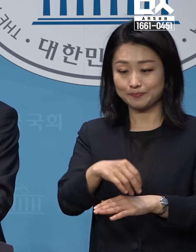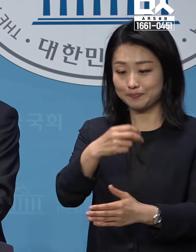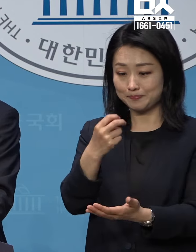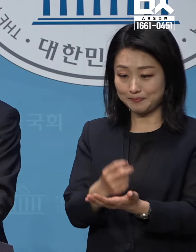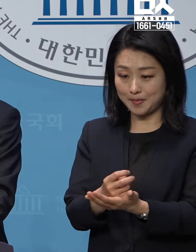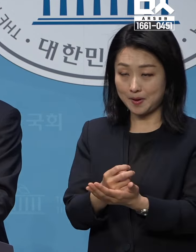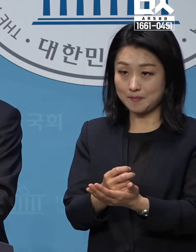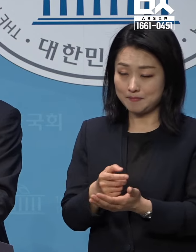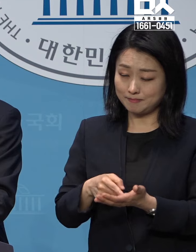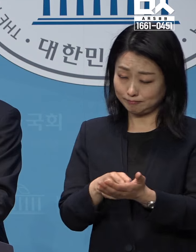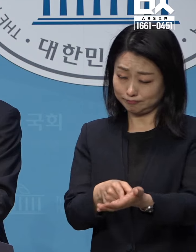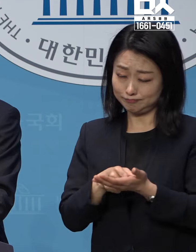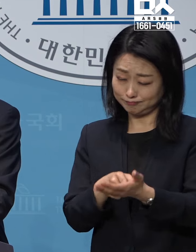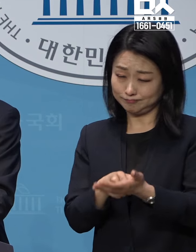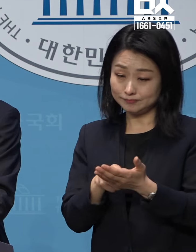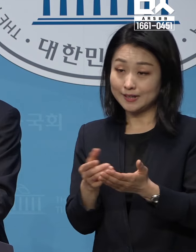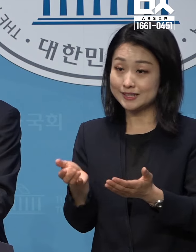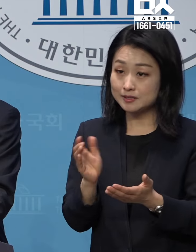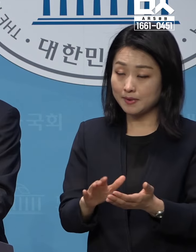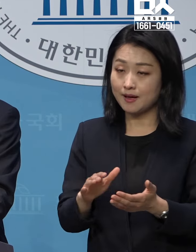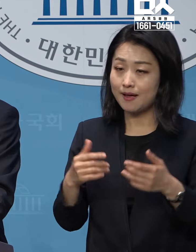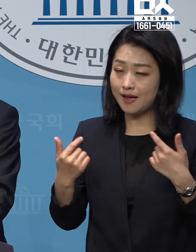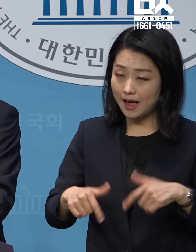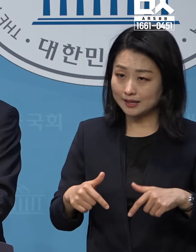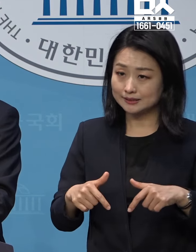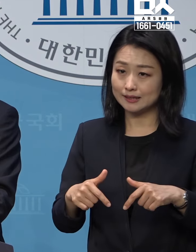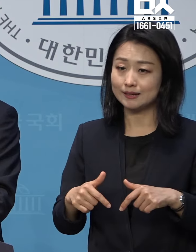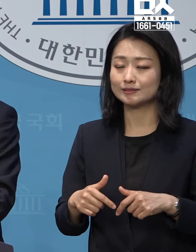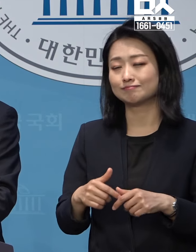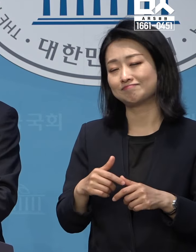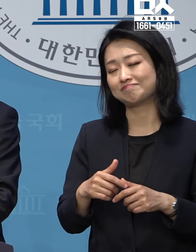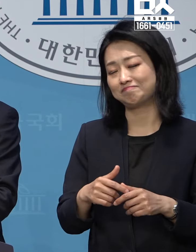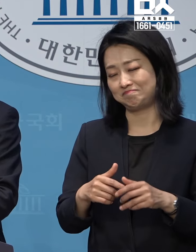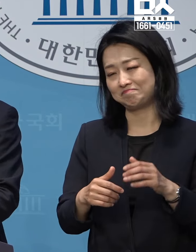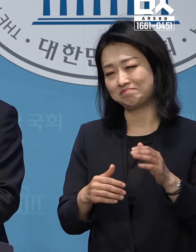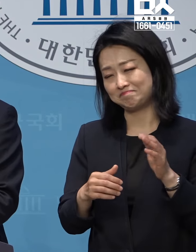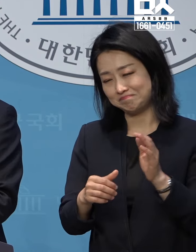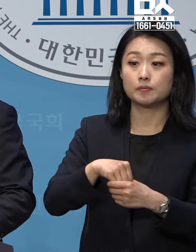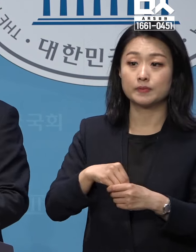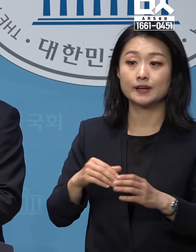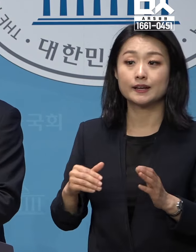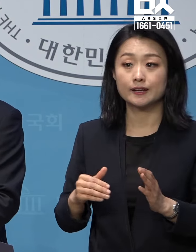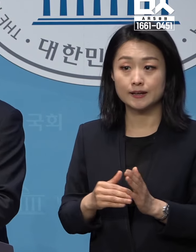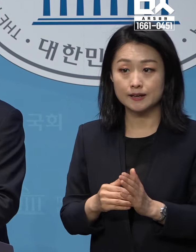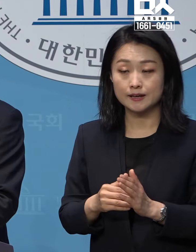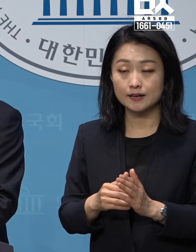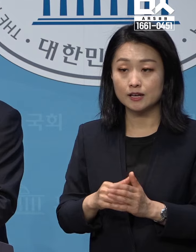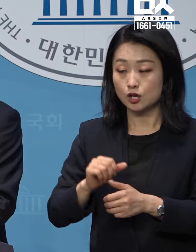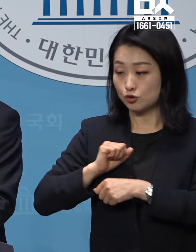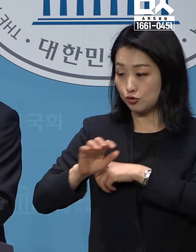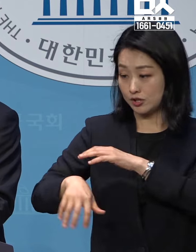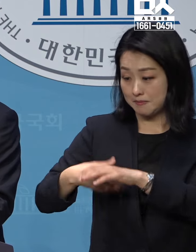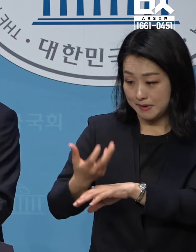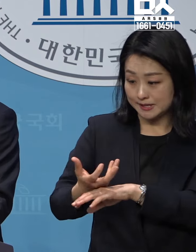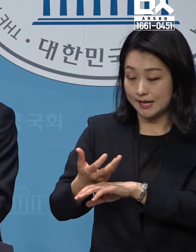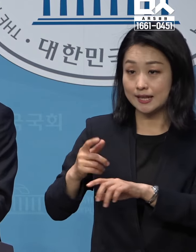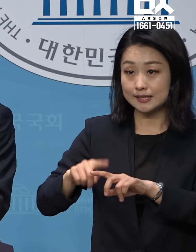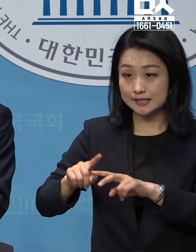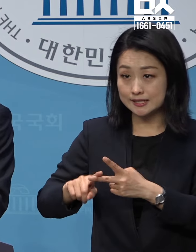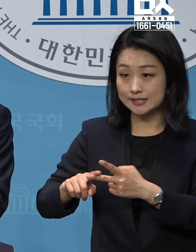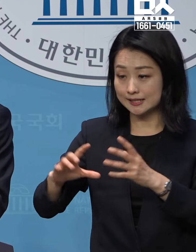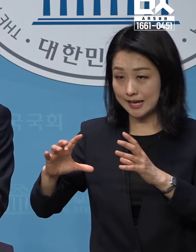법안이 여러 번 발의됐지만 매번 임기 만료로 폐기되었습니다. 군사 반란과